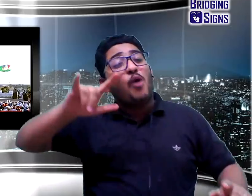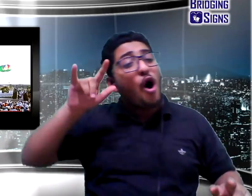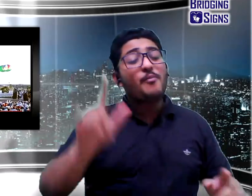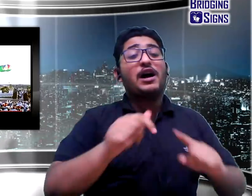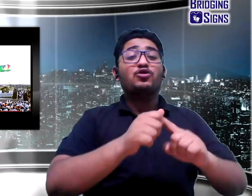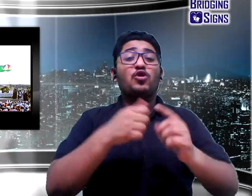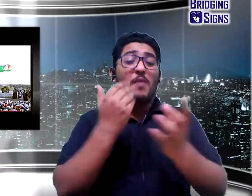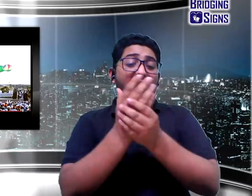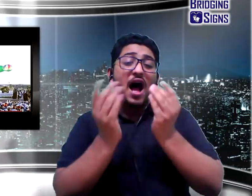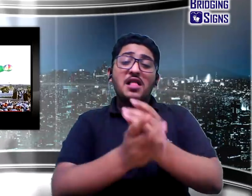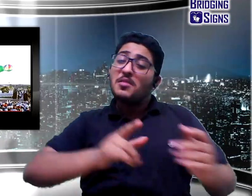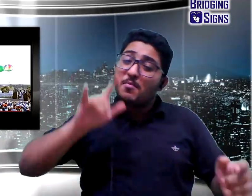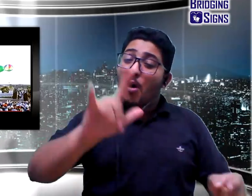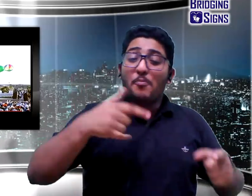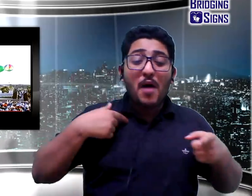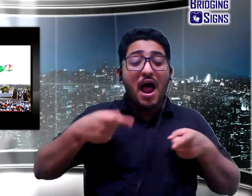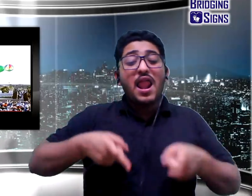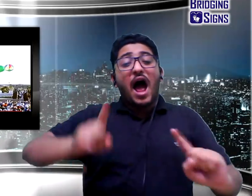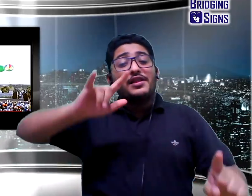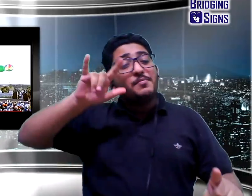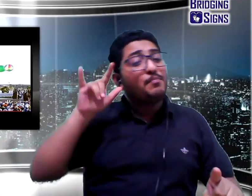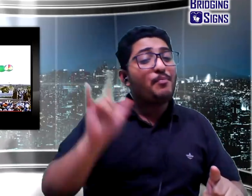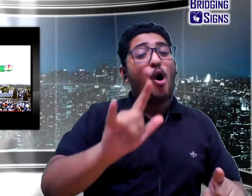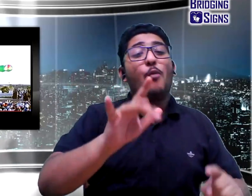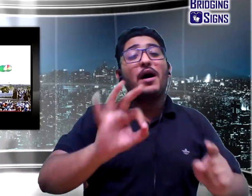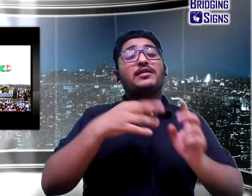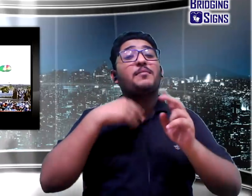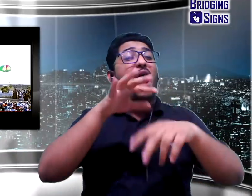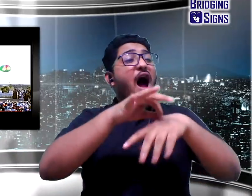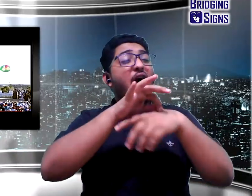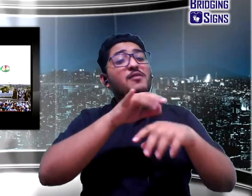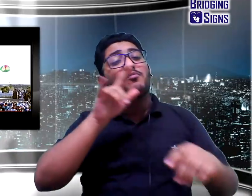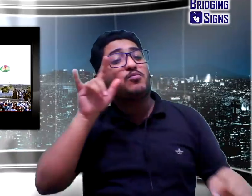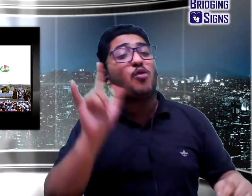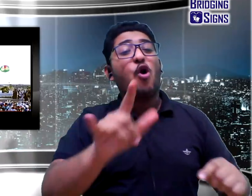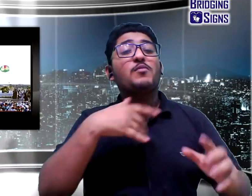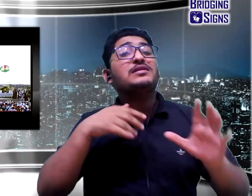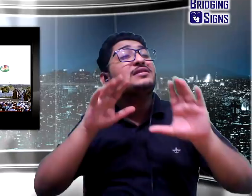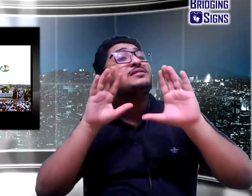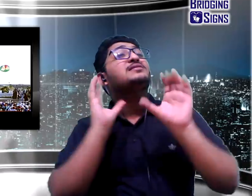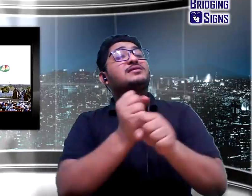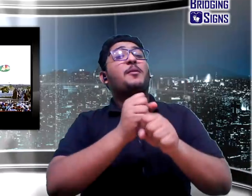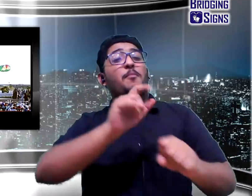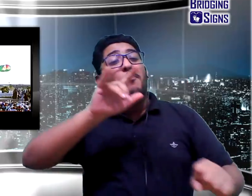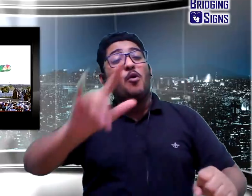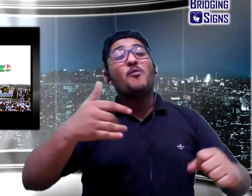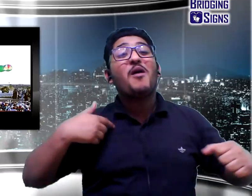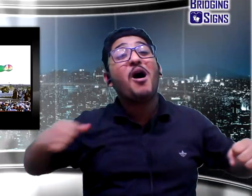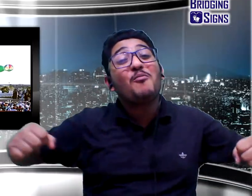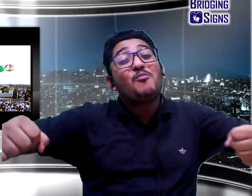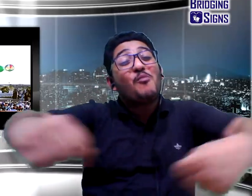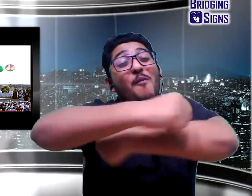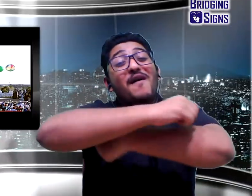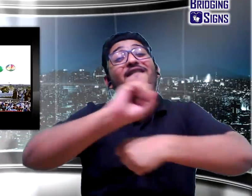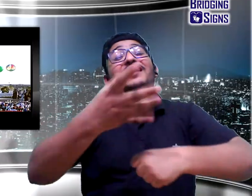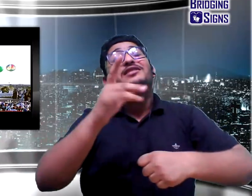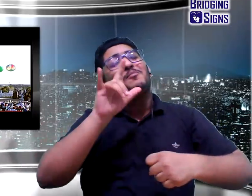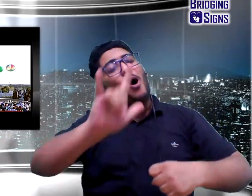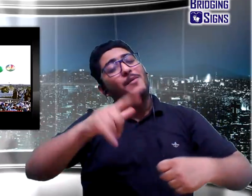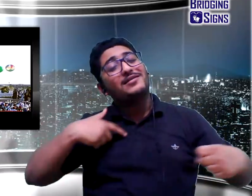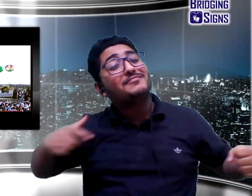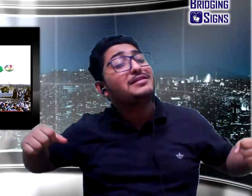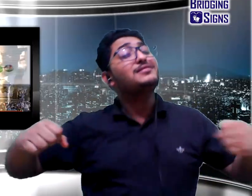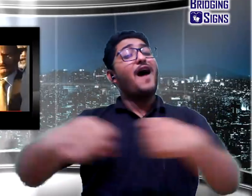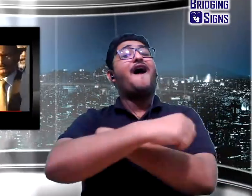मार्ग मोहब्बत है, मेरा रास्ता मोहब्बत है, मेरा पेंडा मोहब्बत है, मेरा लंगा मोहब्बत है, ते मेरी जफ्फी भी मोहब्बत है, मेरी जफ्फी